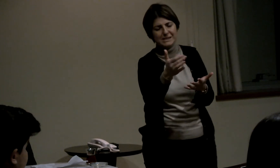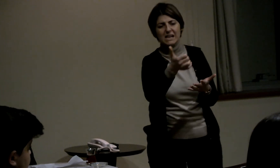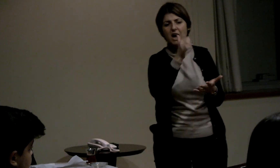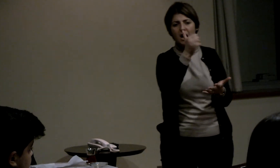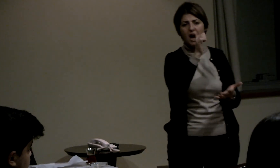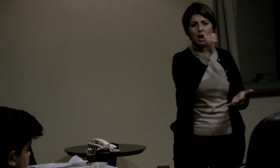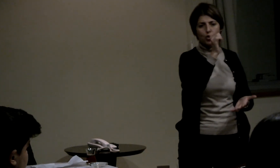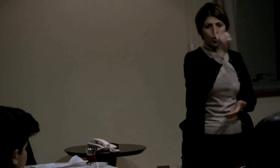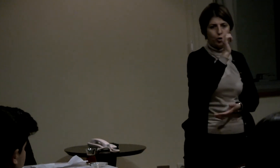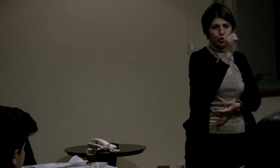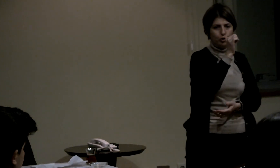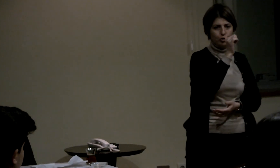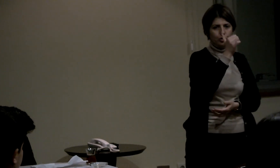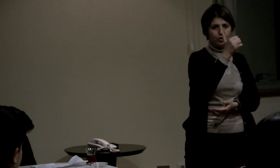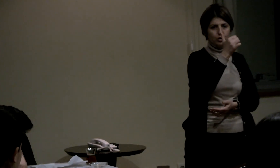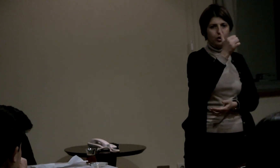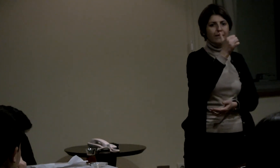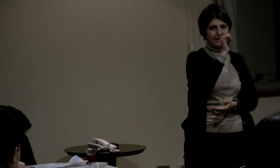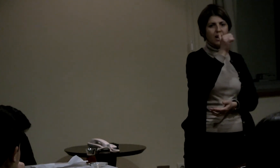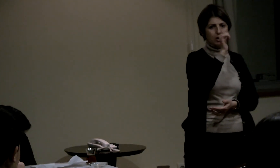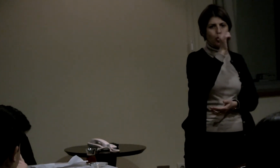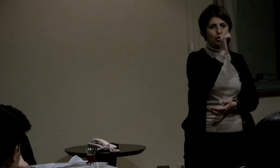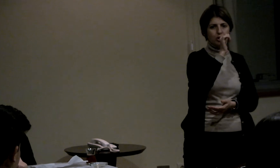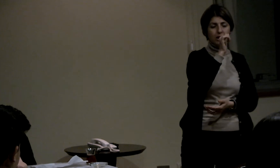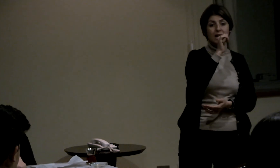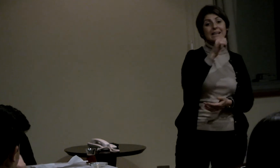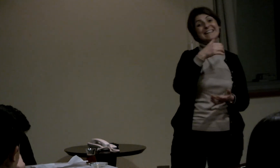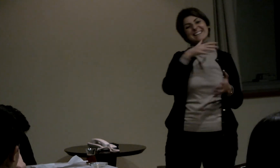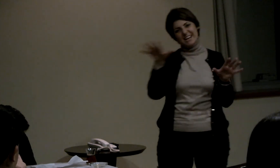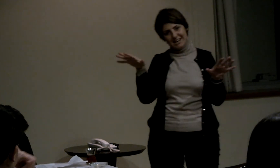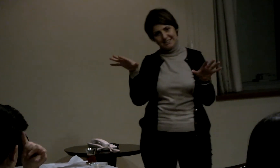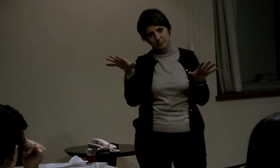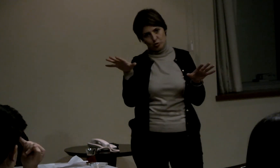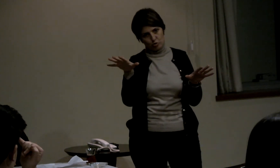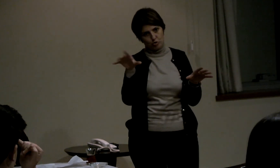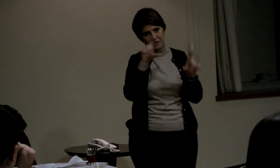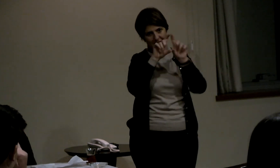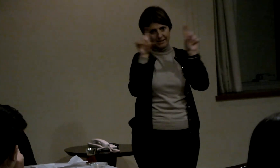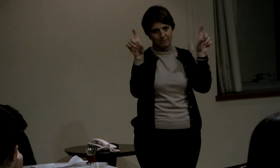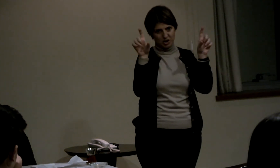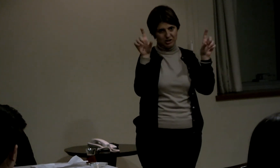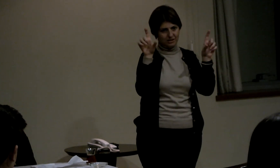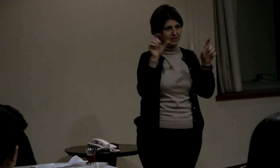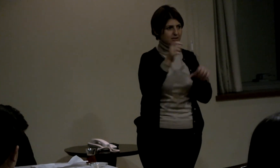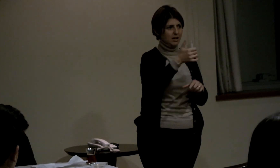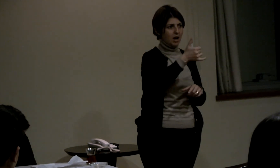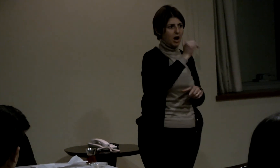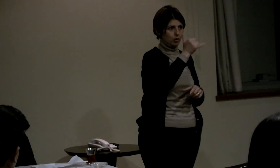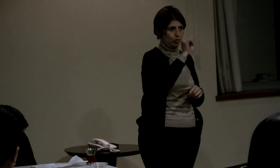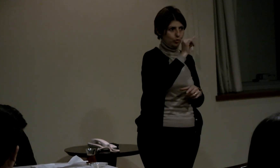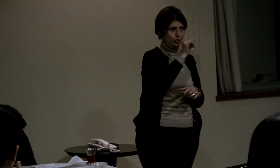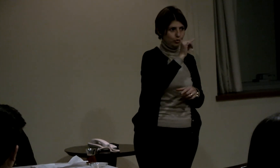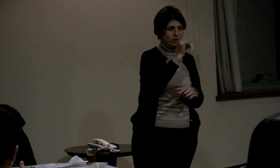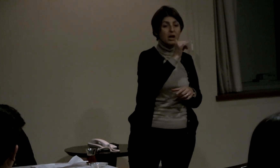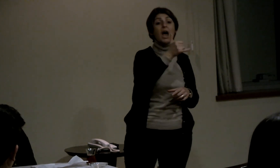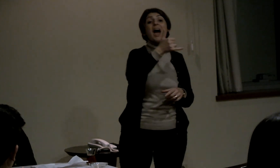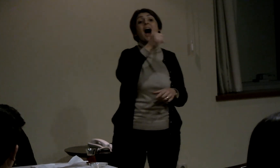mesela. Alkol. Evet, alkol. Detaylandırmıyoruz. Ana başlık. Alkol.